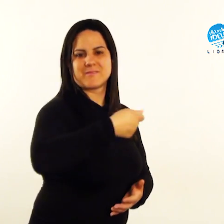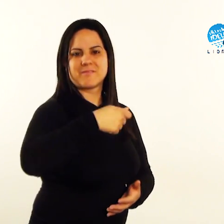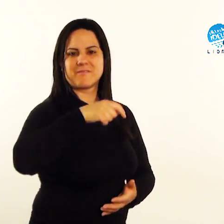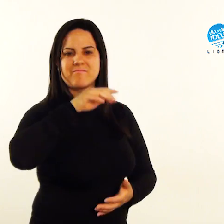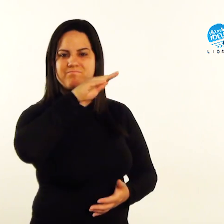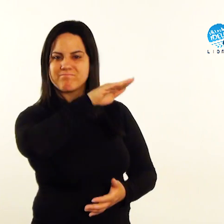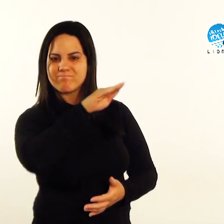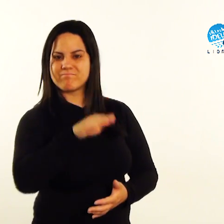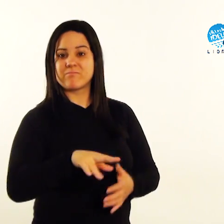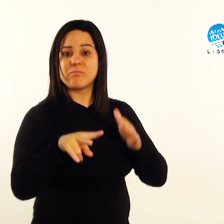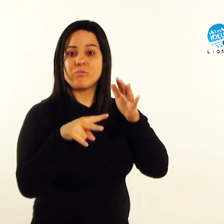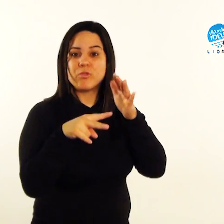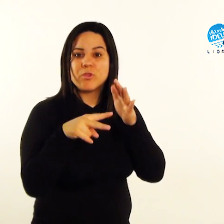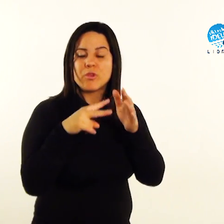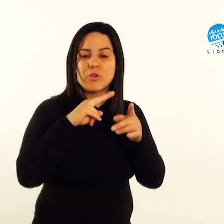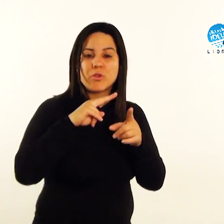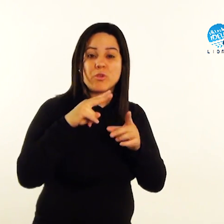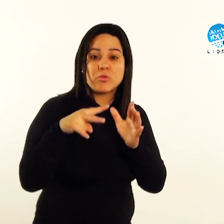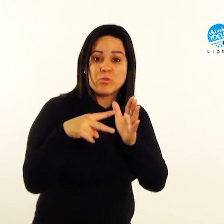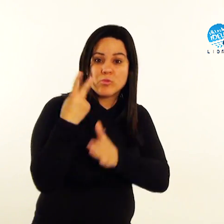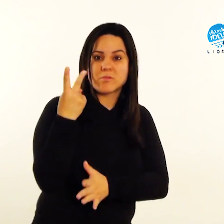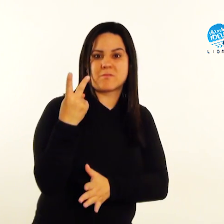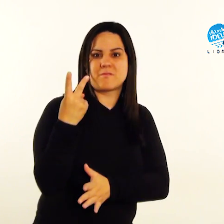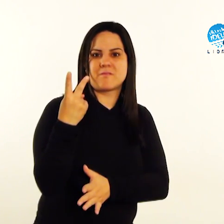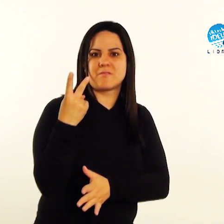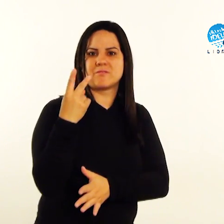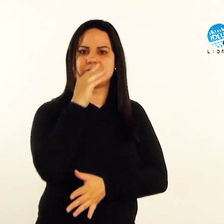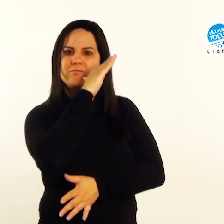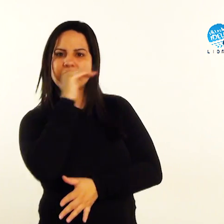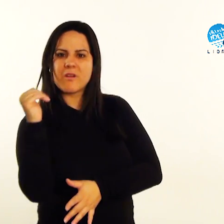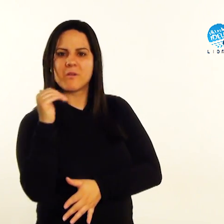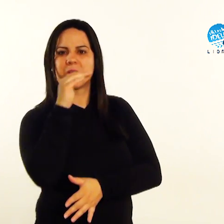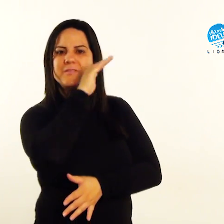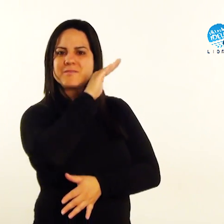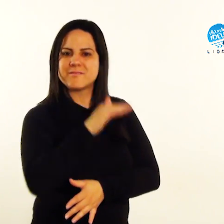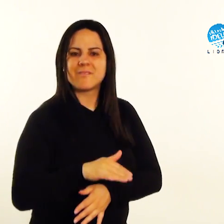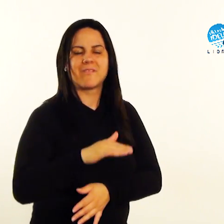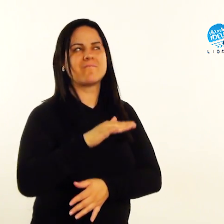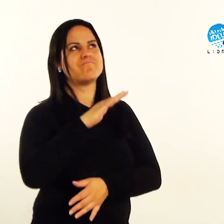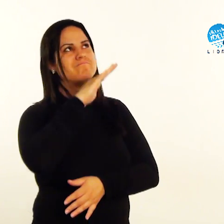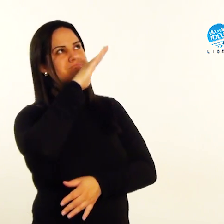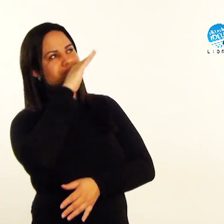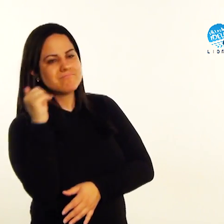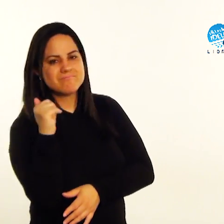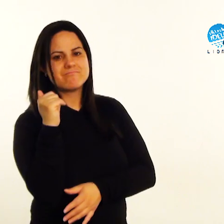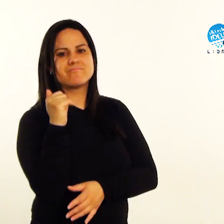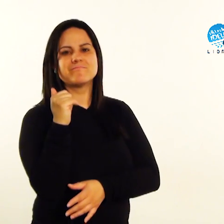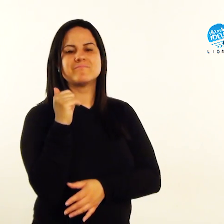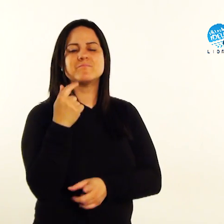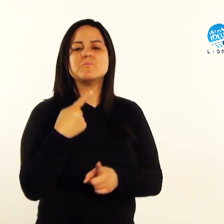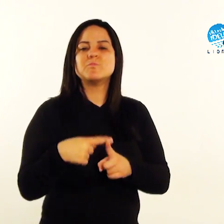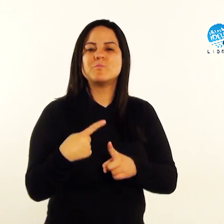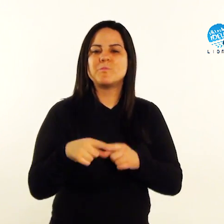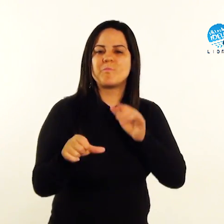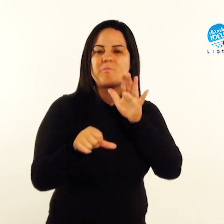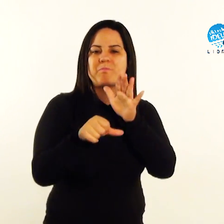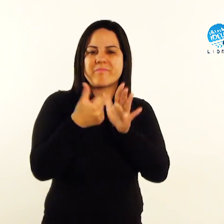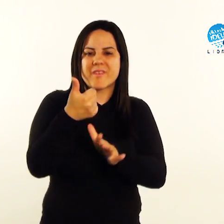2 vezes. Eu fico pensando, por que Jesus chamou 2 vezes? Porque na primeira